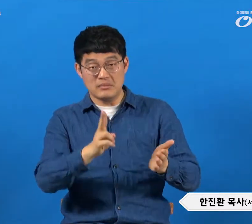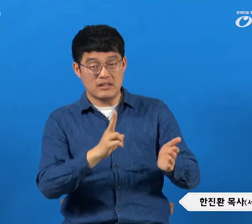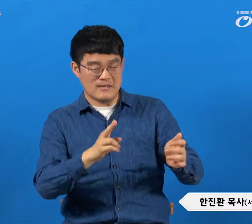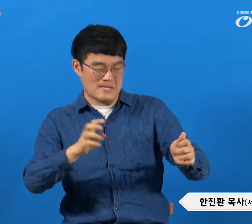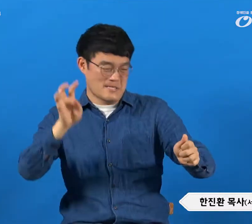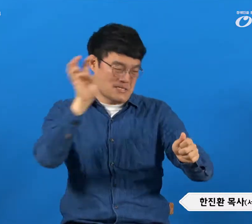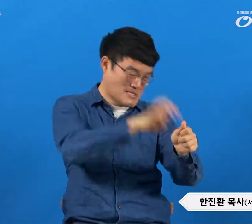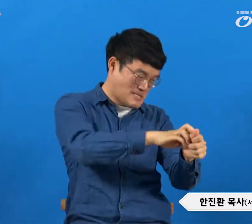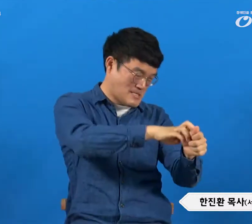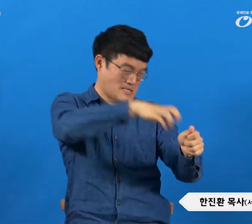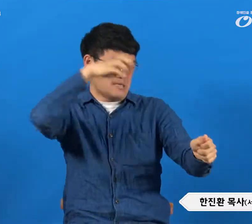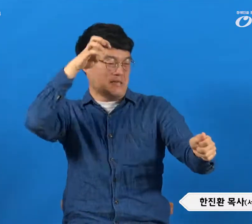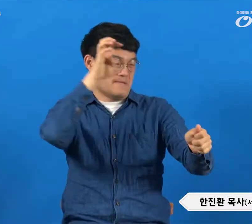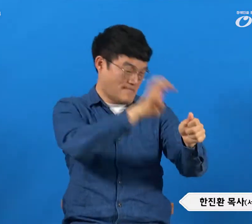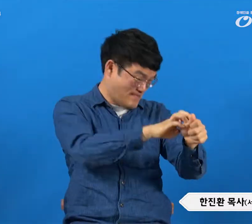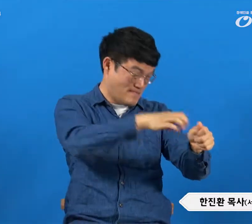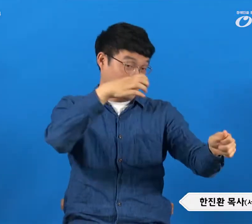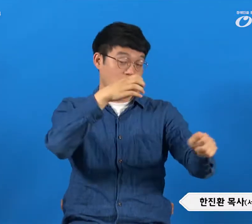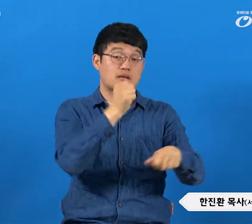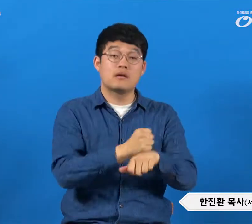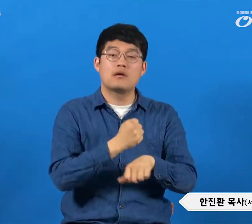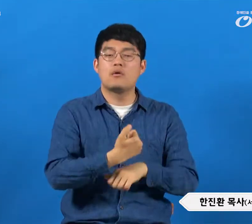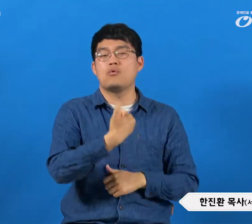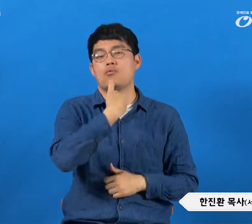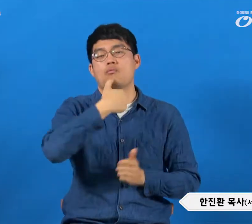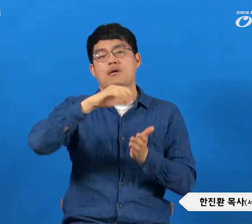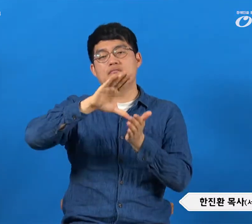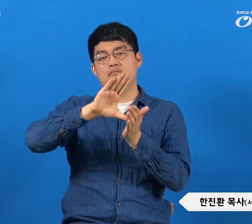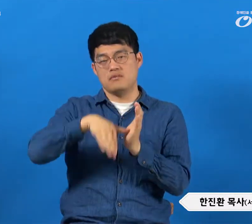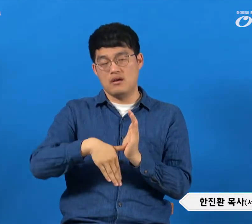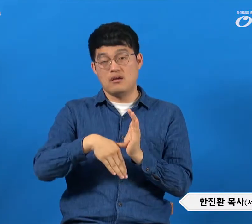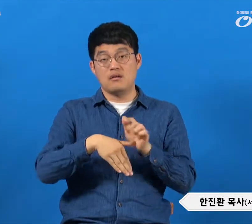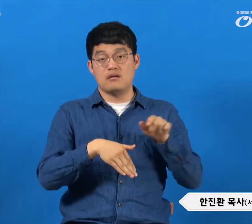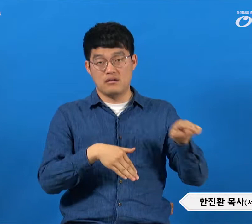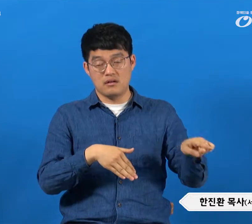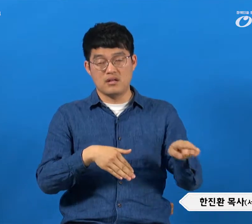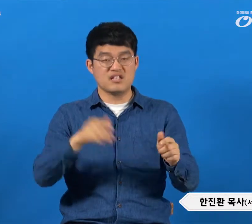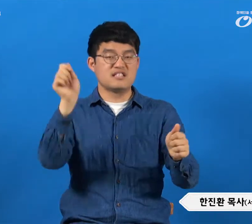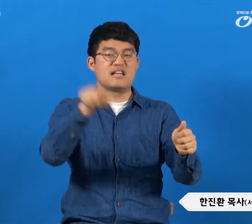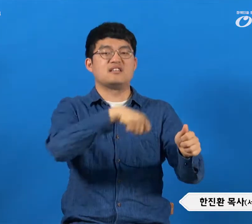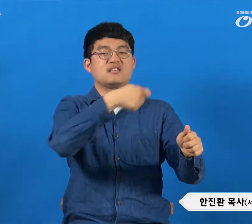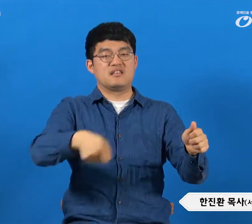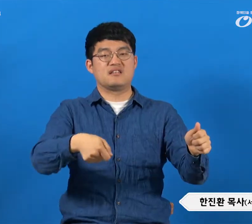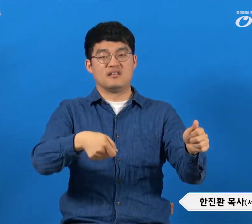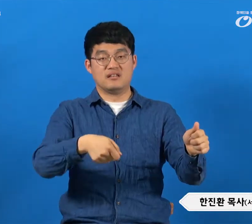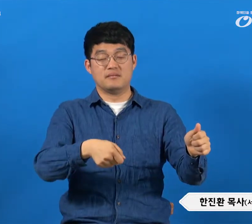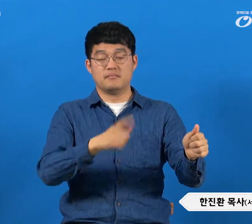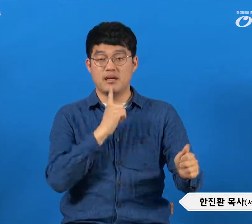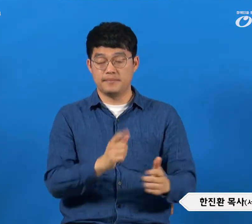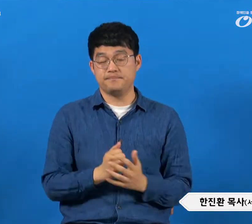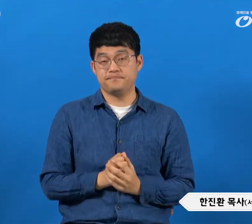그것이 로마 시대의 악명 높은 무서운 타칠리어스라는 채찍입니다.